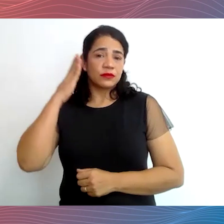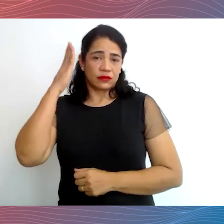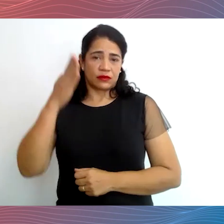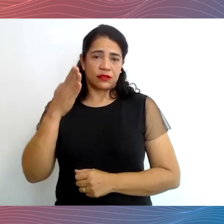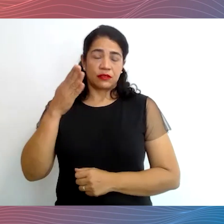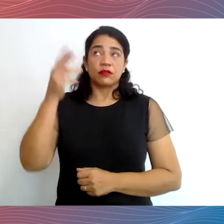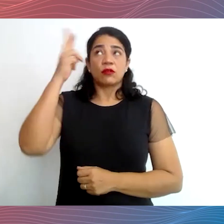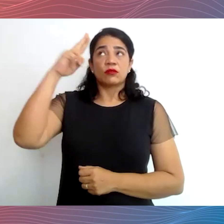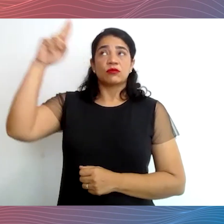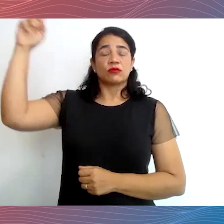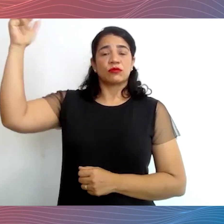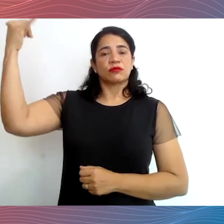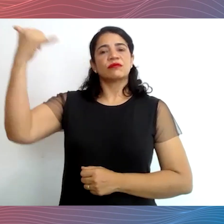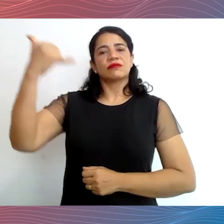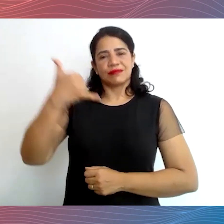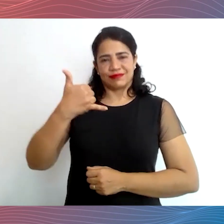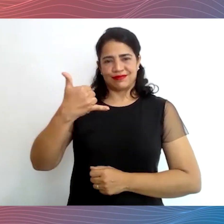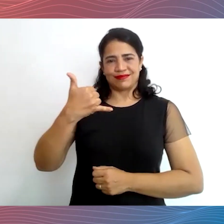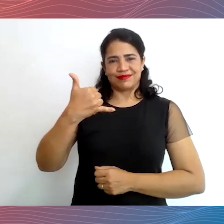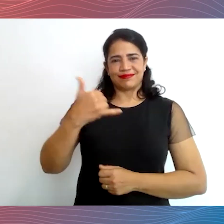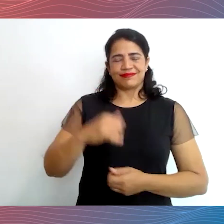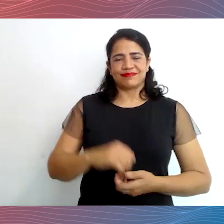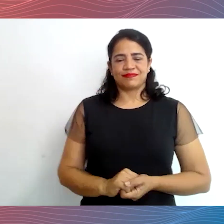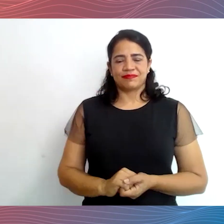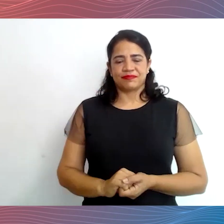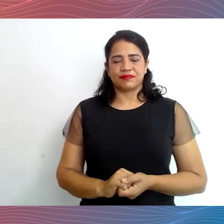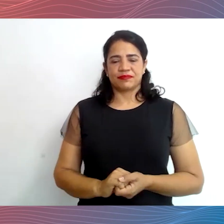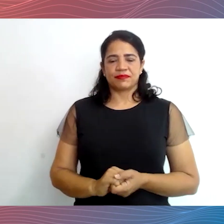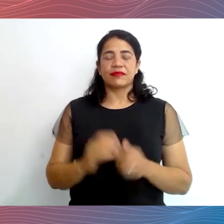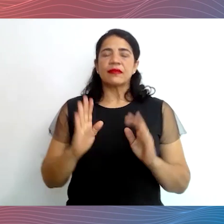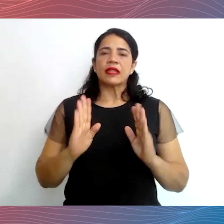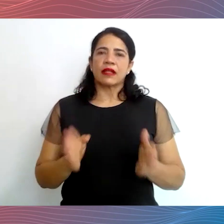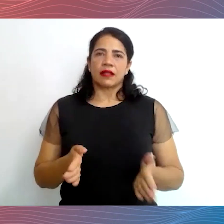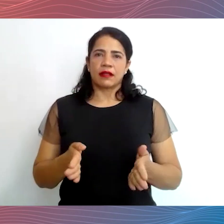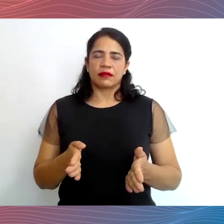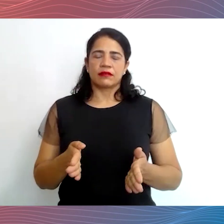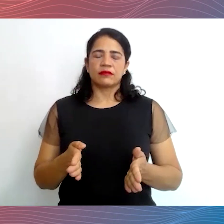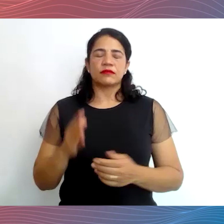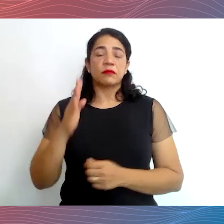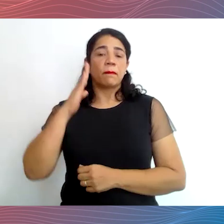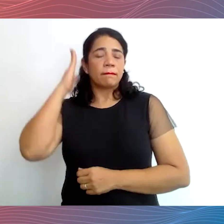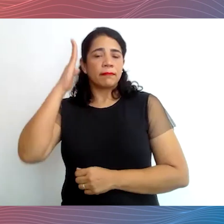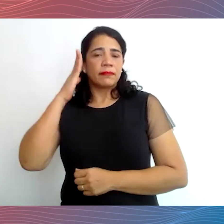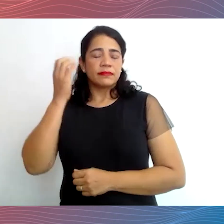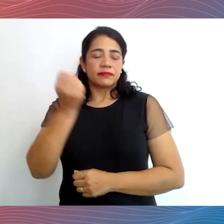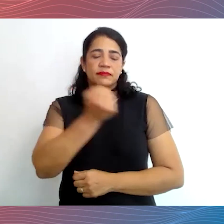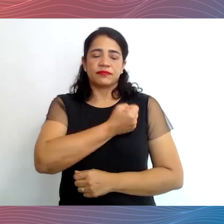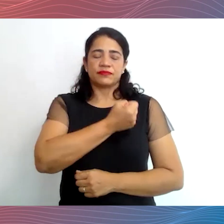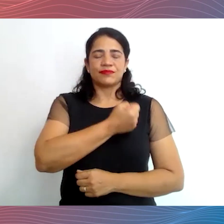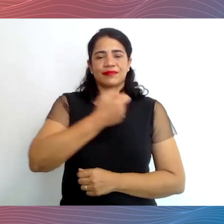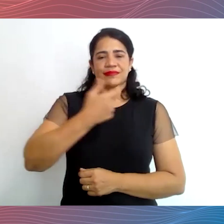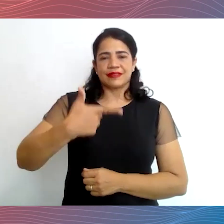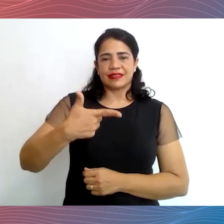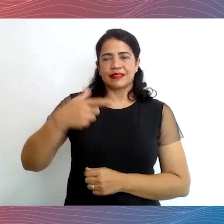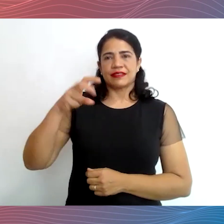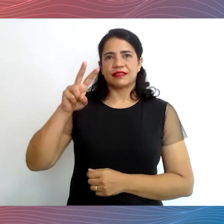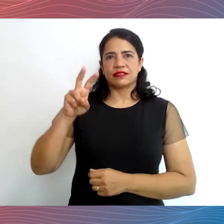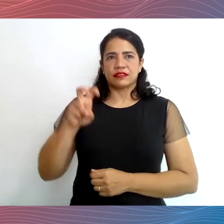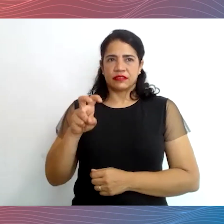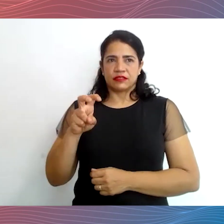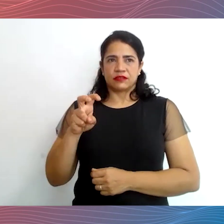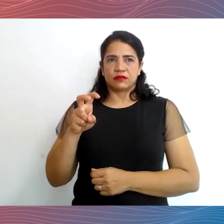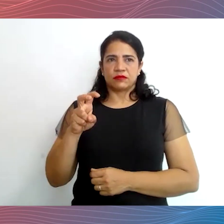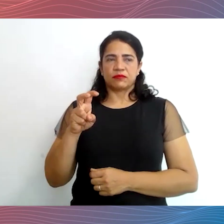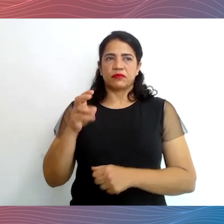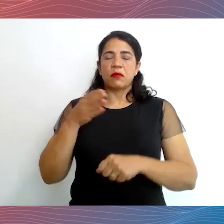Graça. Chegamos à mensagem de número 25. Embora não faça mais parte da coleção